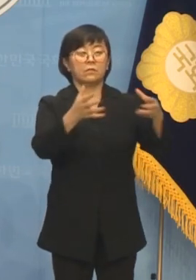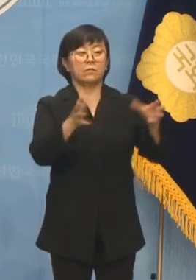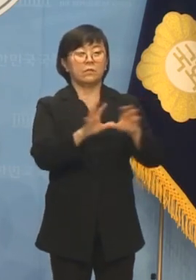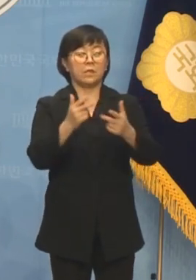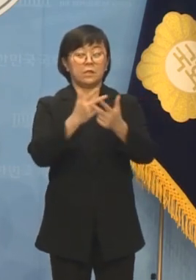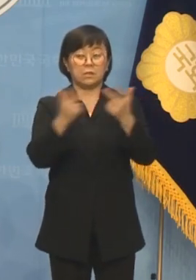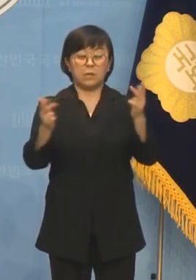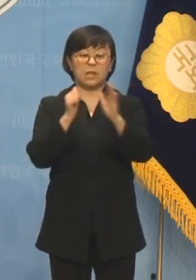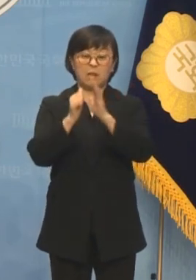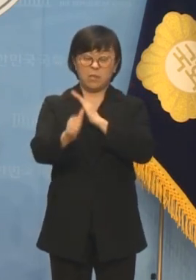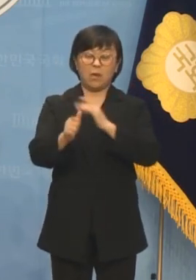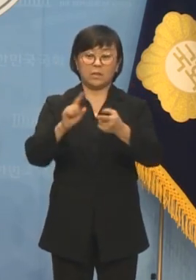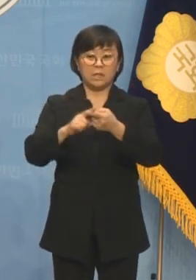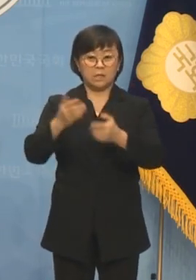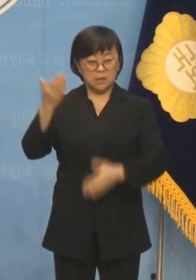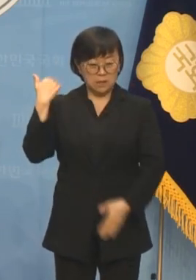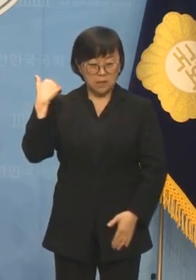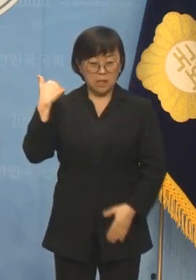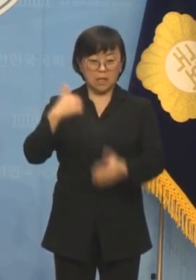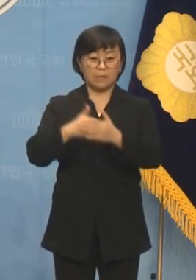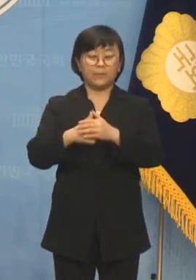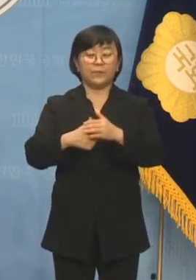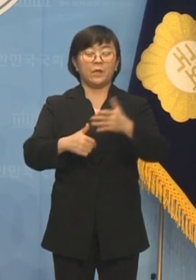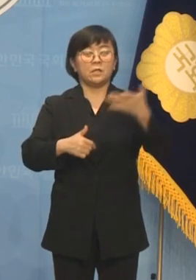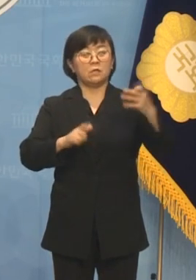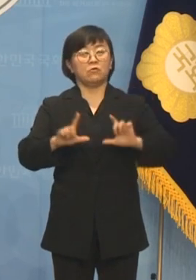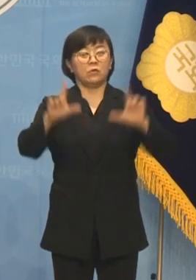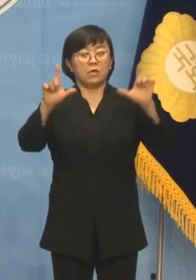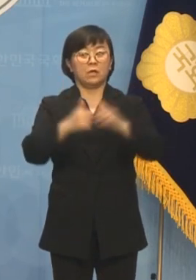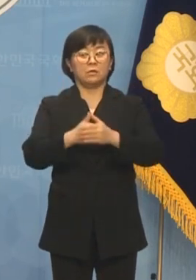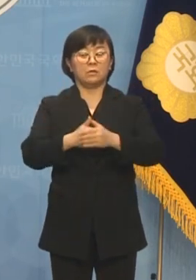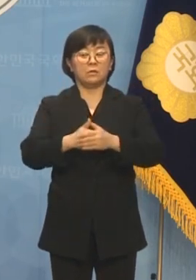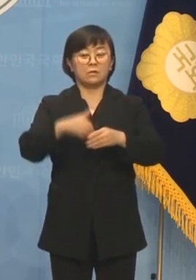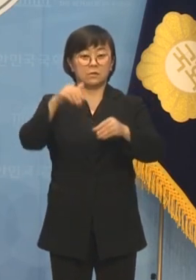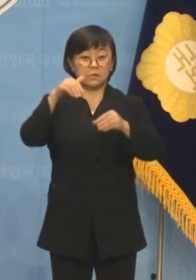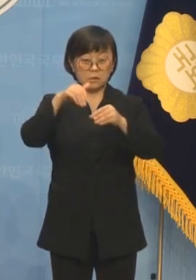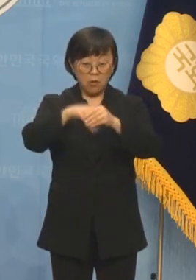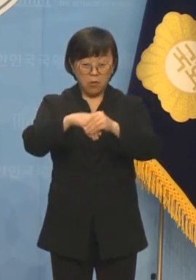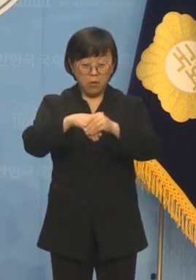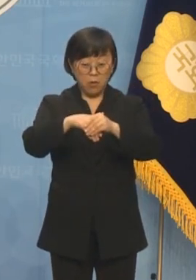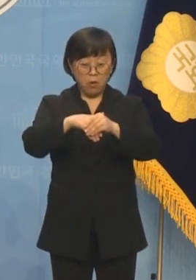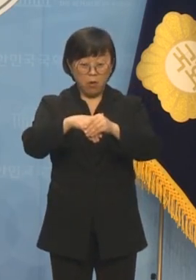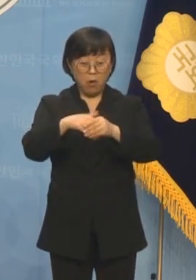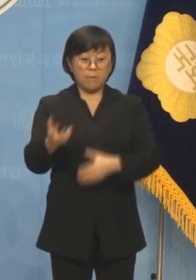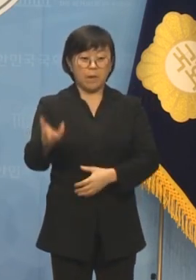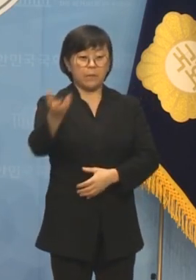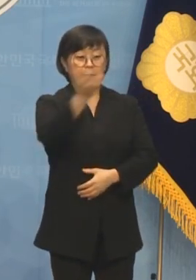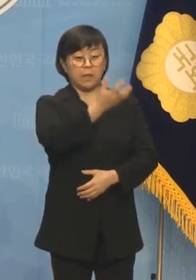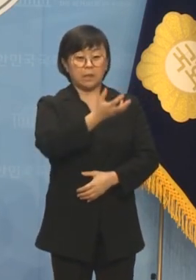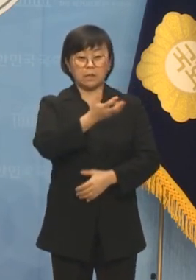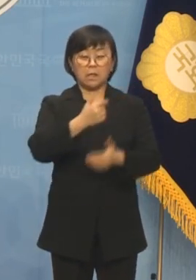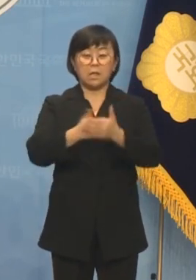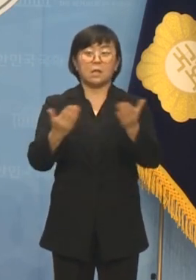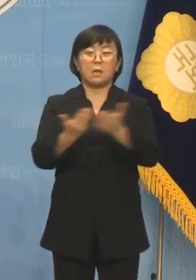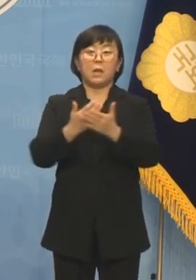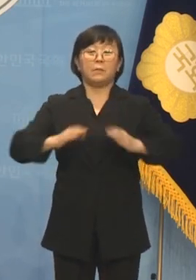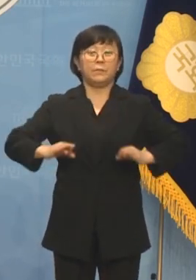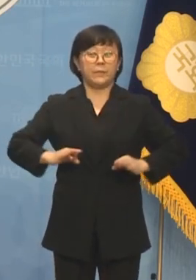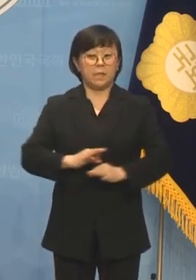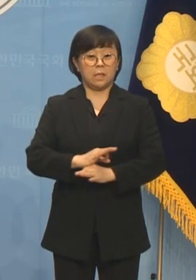이재명 대표는 지난 19일에도 세를 핑계로 대장동 백현동 개발비리